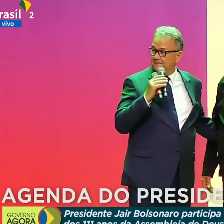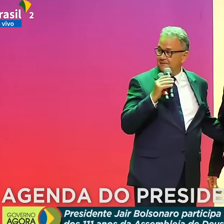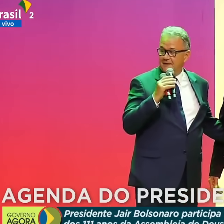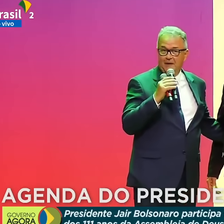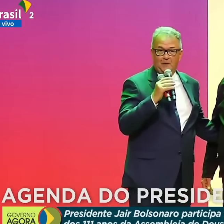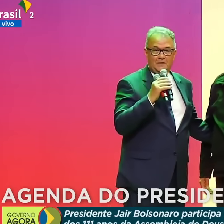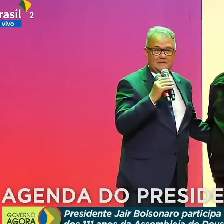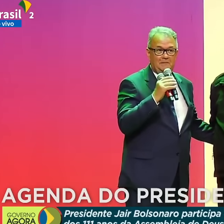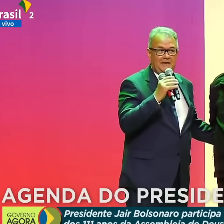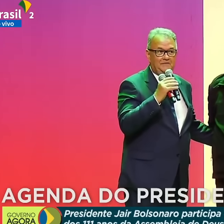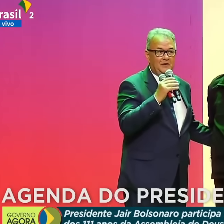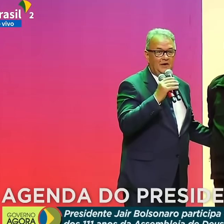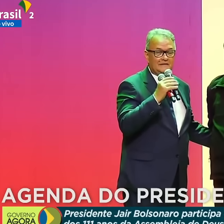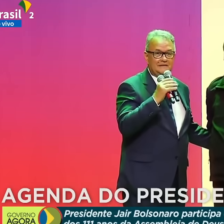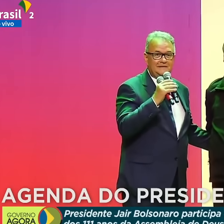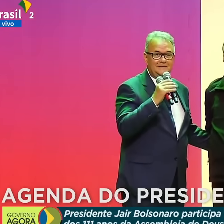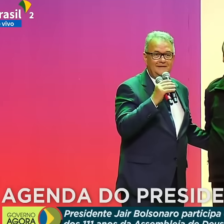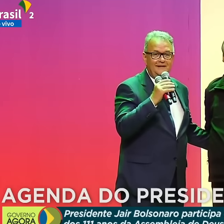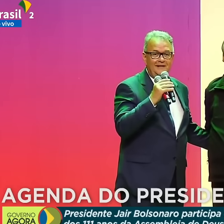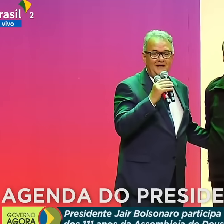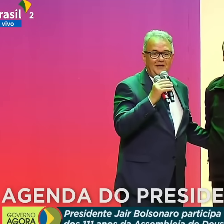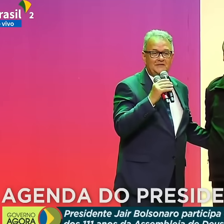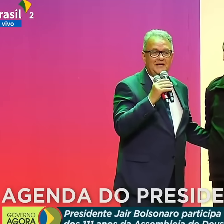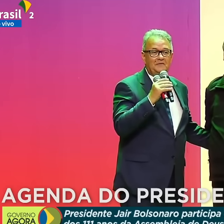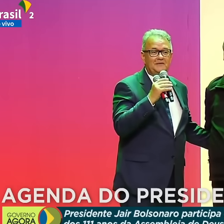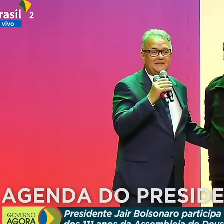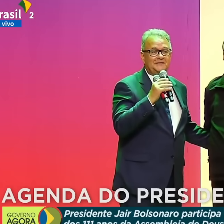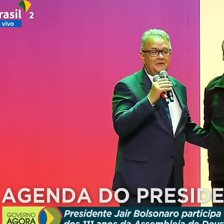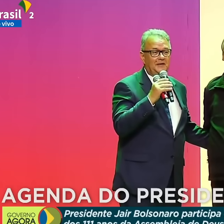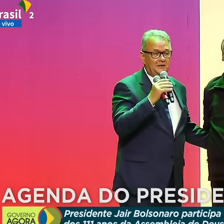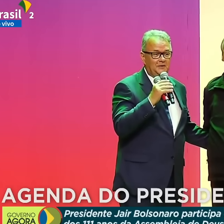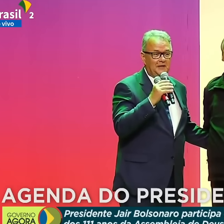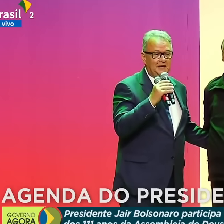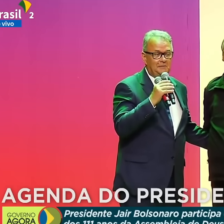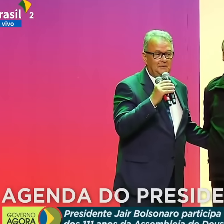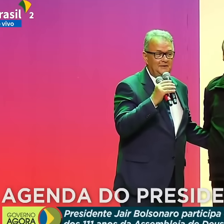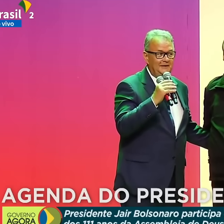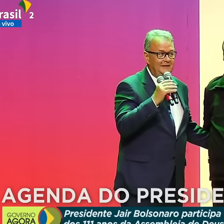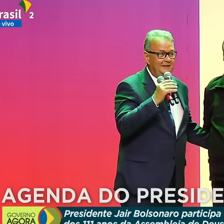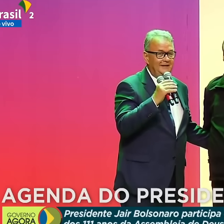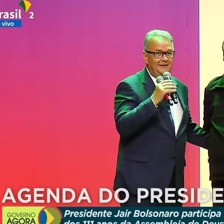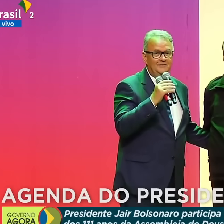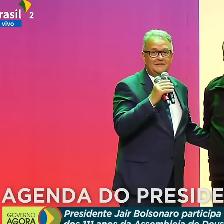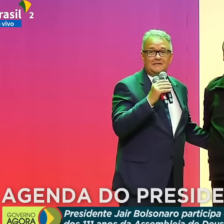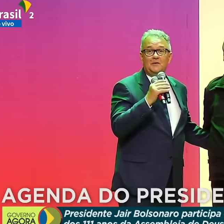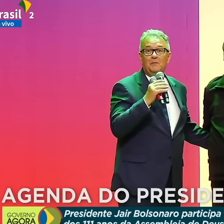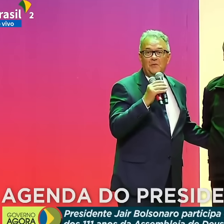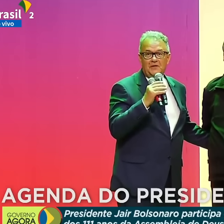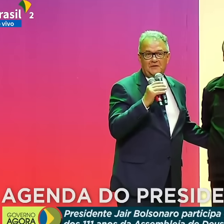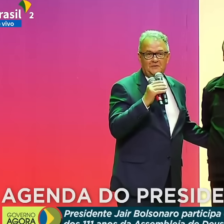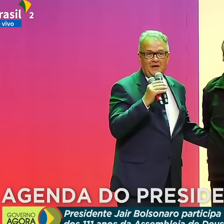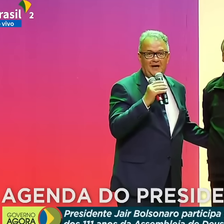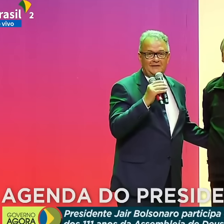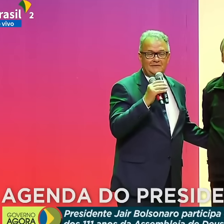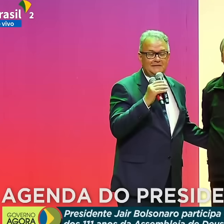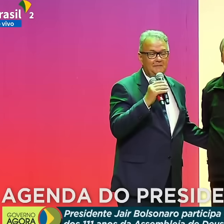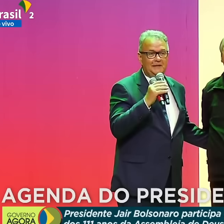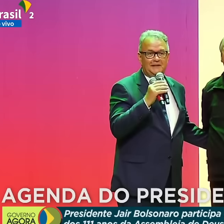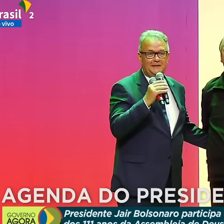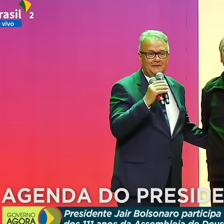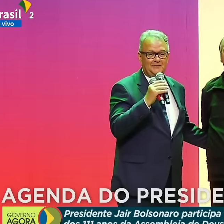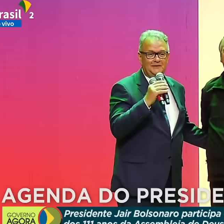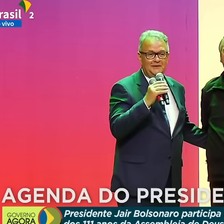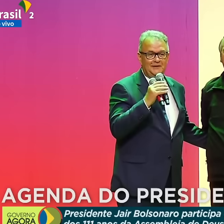Aleluia. Que coisa maravilhosa. Eu sei que vocês estão aqui no templo e vocês são muito educados,